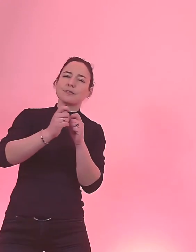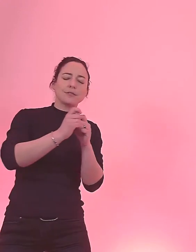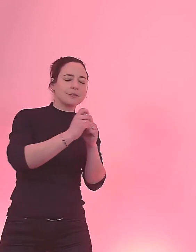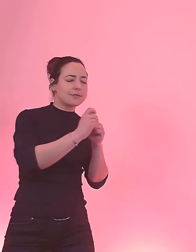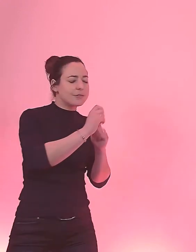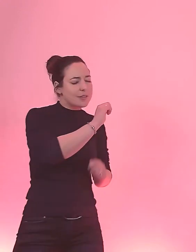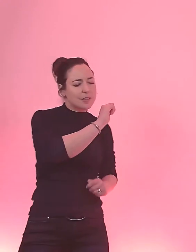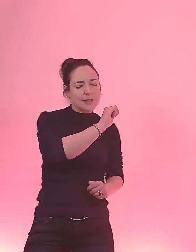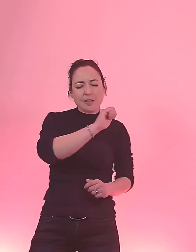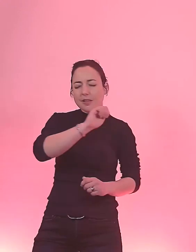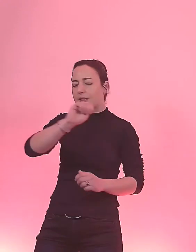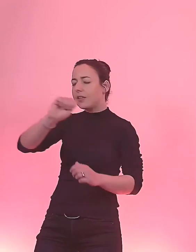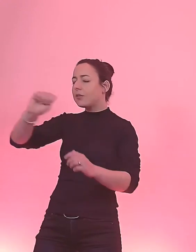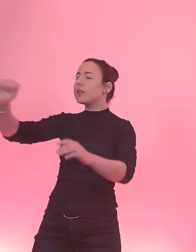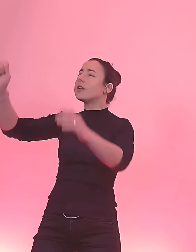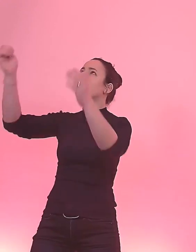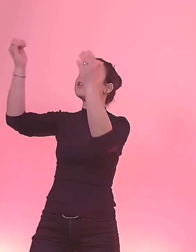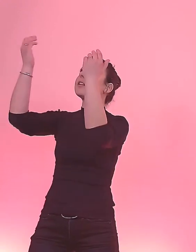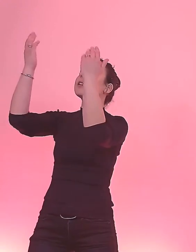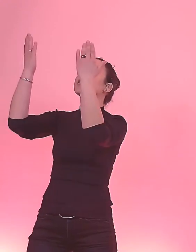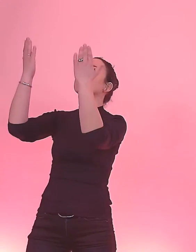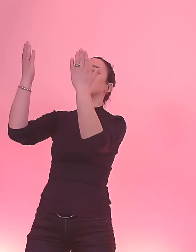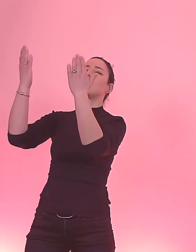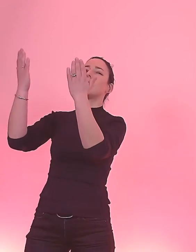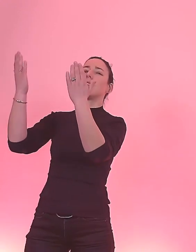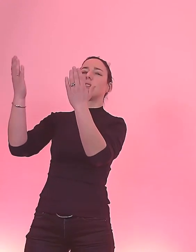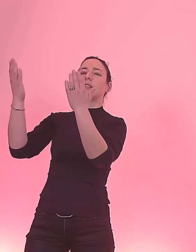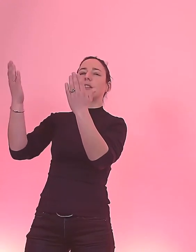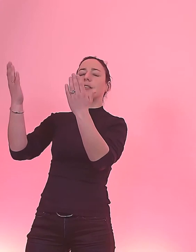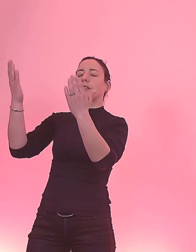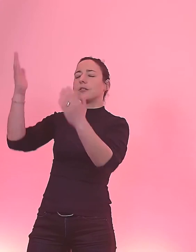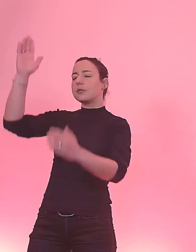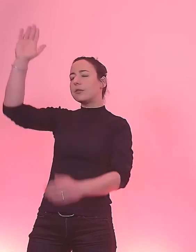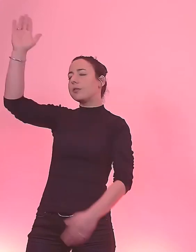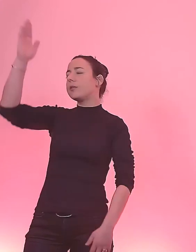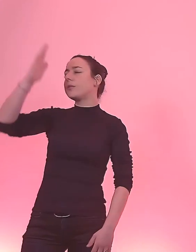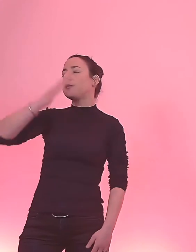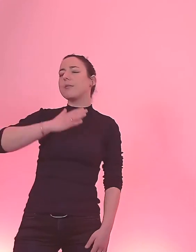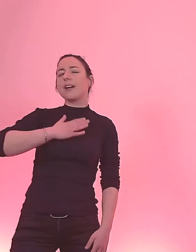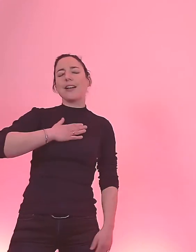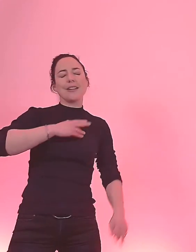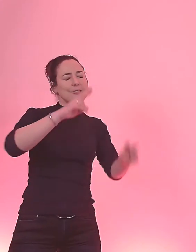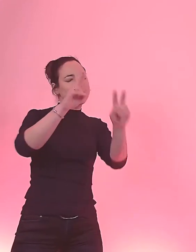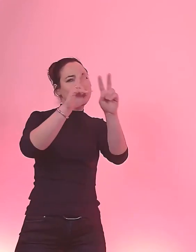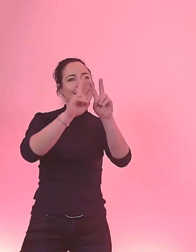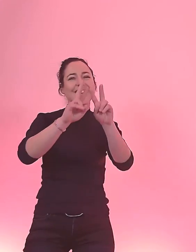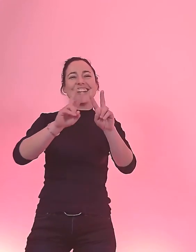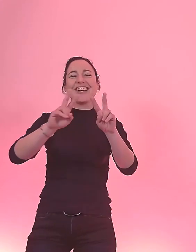nee heel en u mij